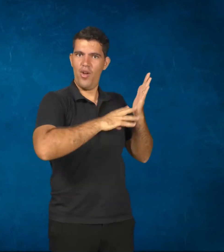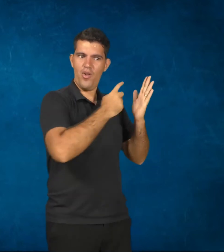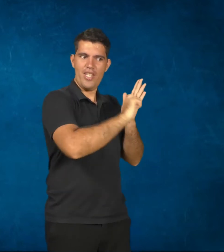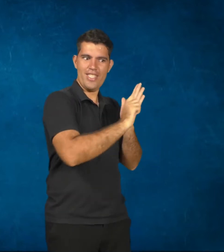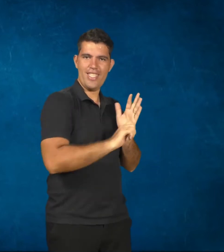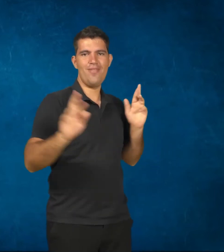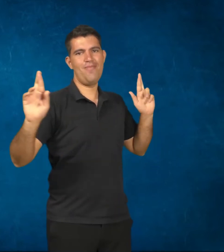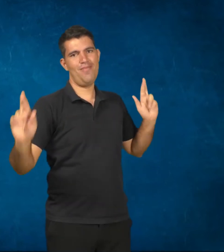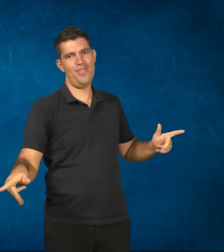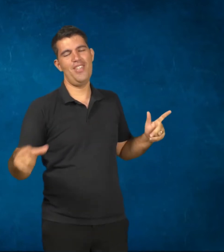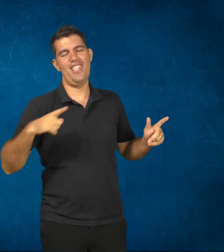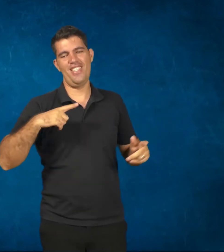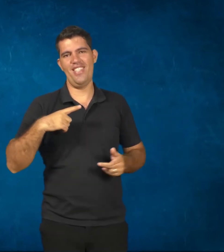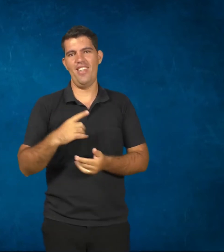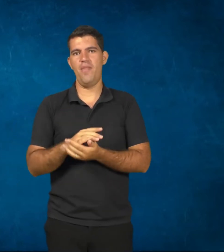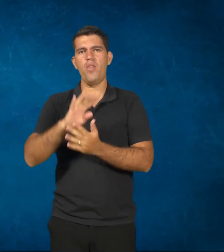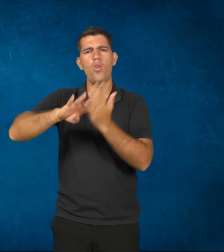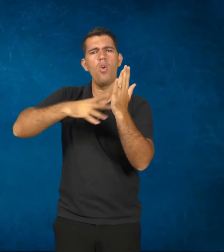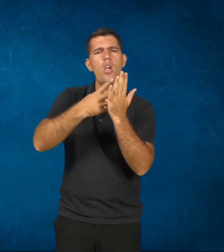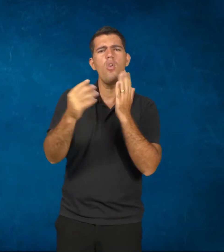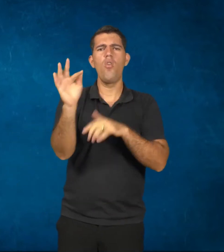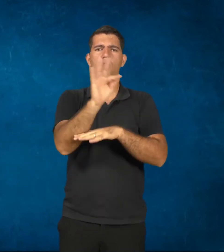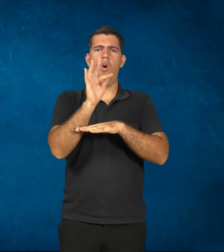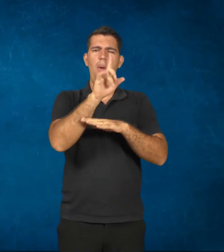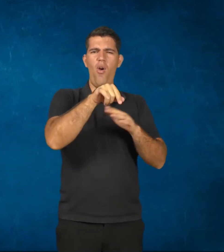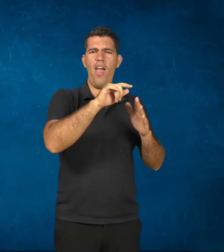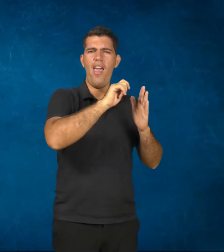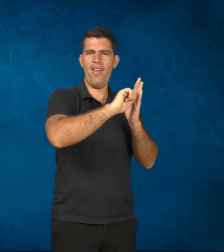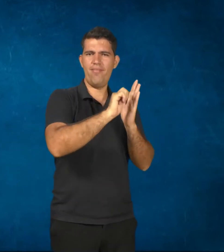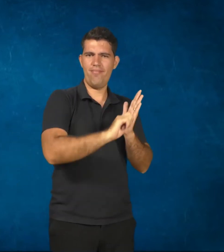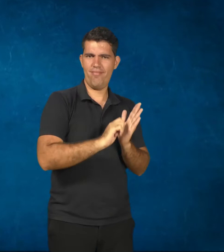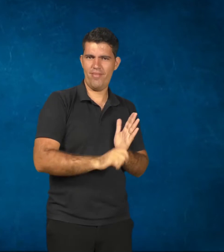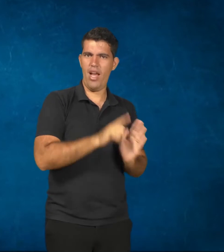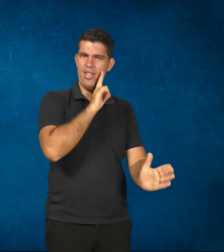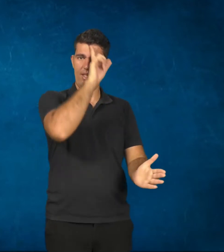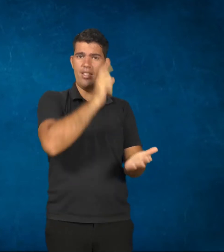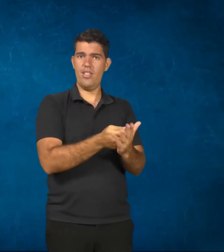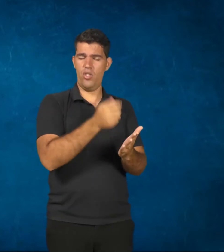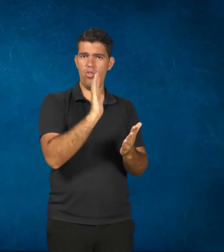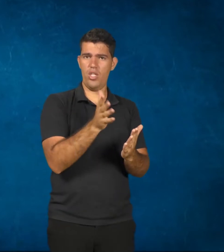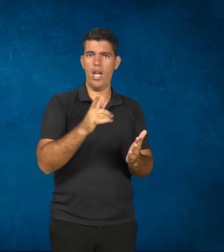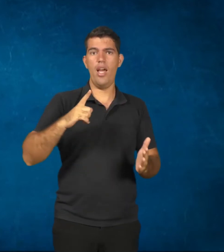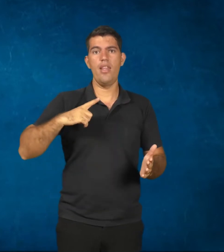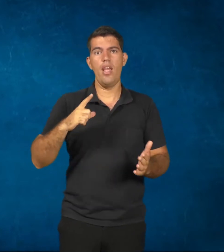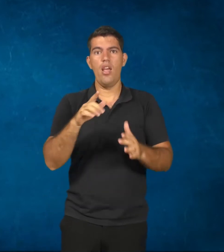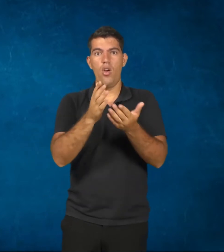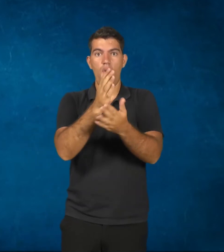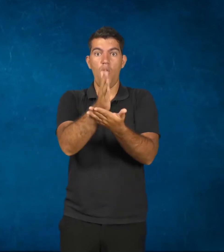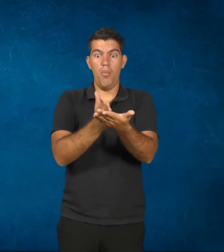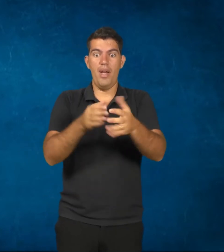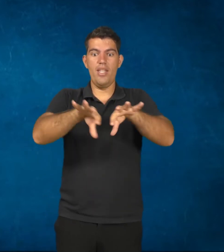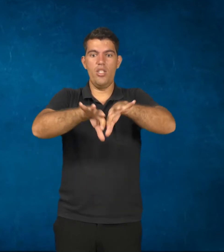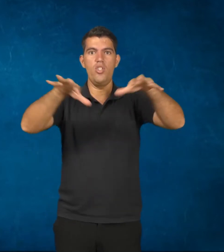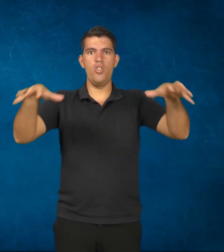escrito. Além do currículo formal, que é o prescrito, existe uma divisão diferente de currículo.